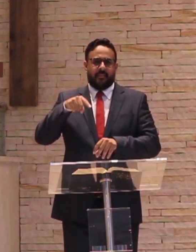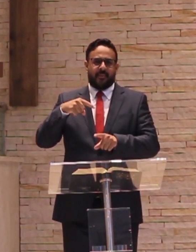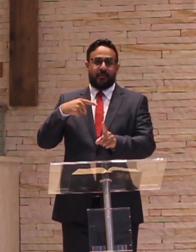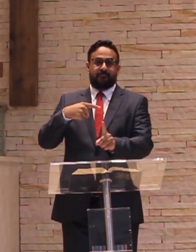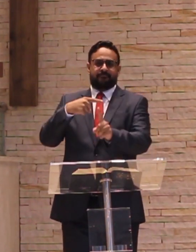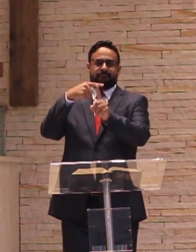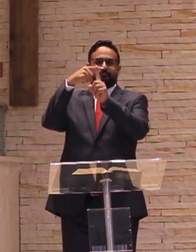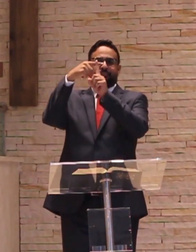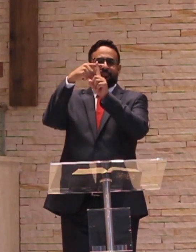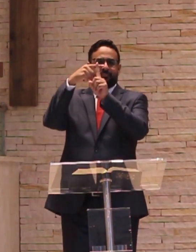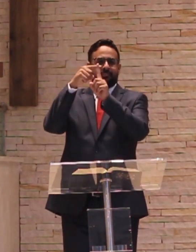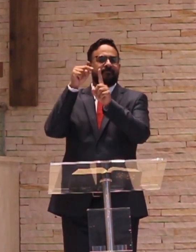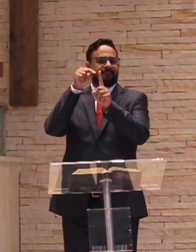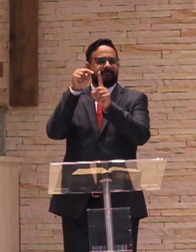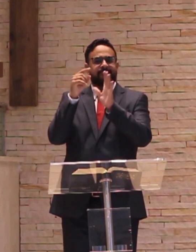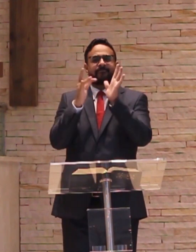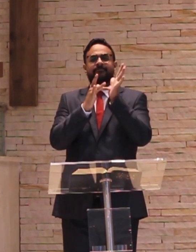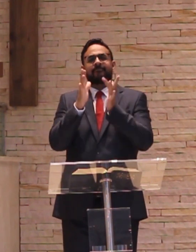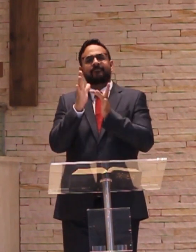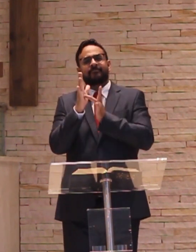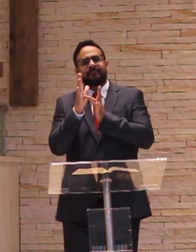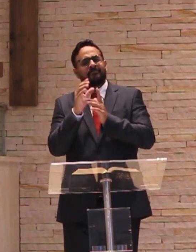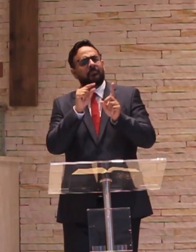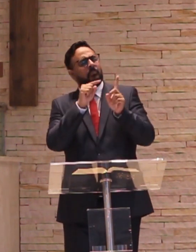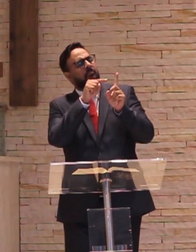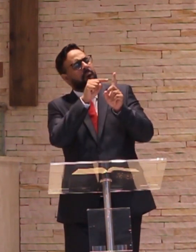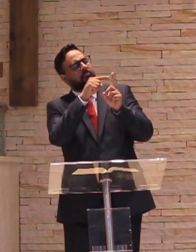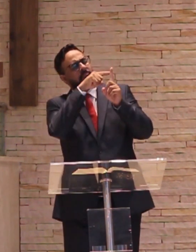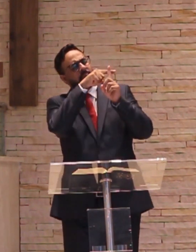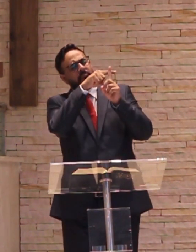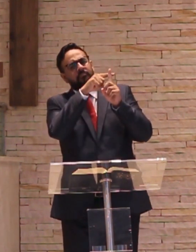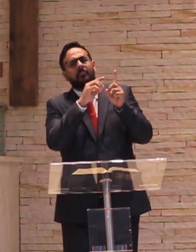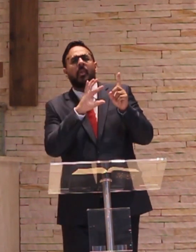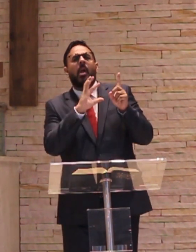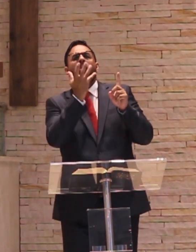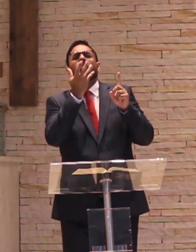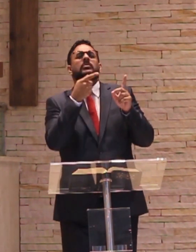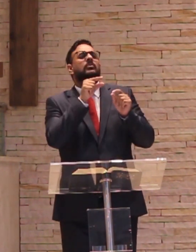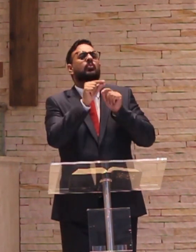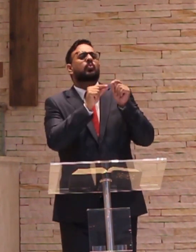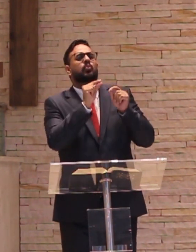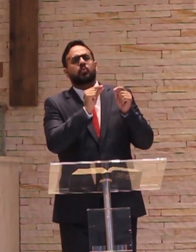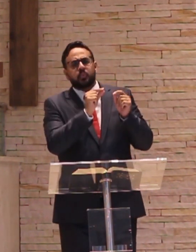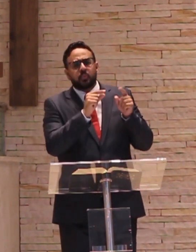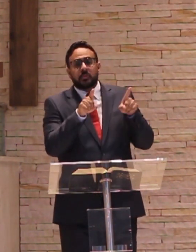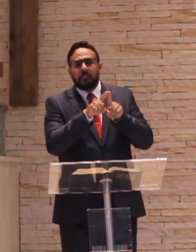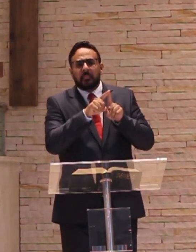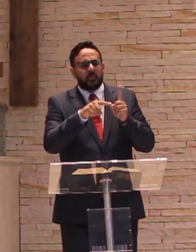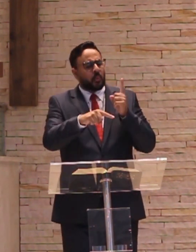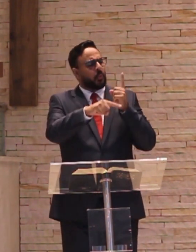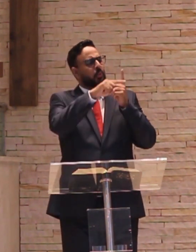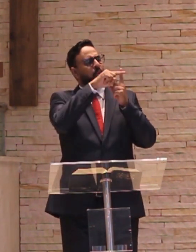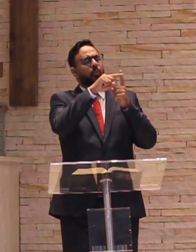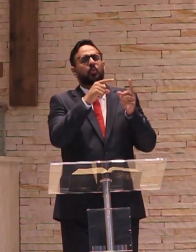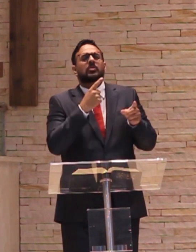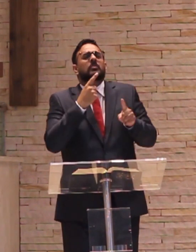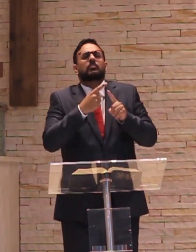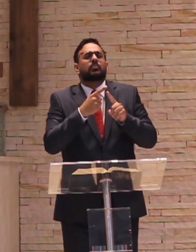temas que foram marcados pela trajetória de Jesus até o momento em que ele foi crucificado,